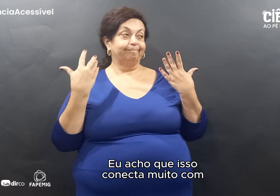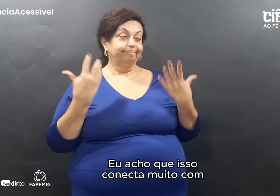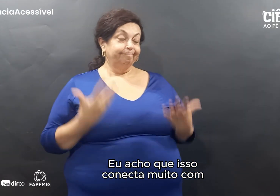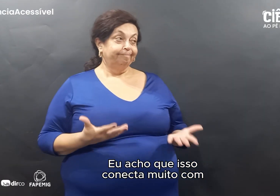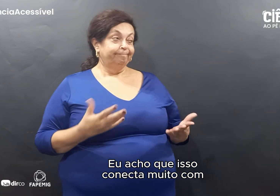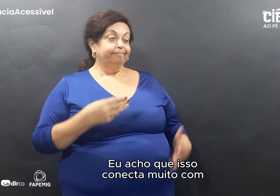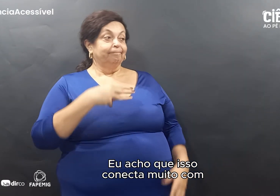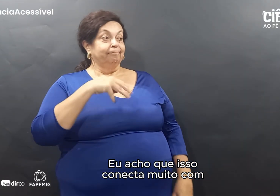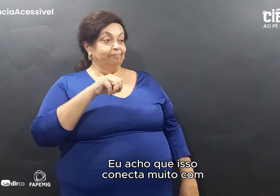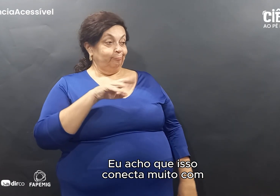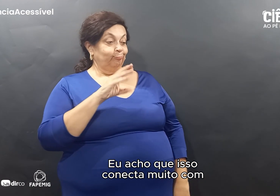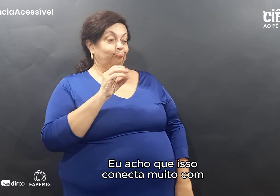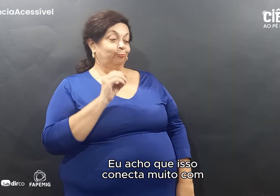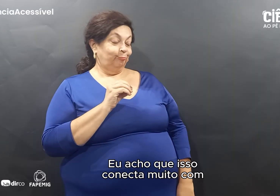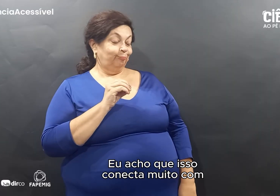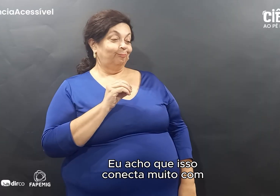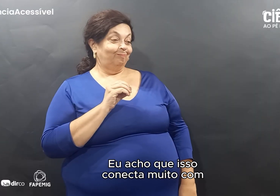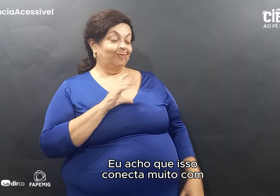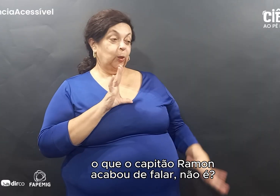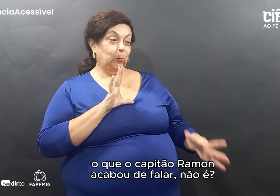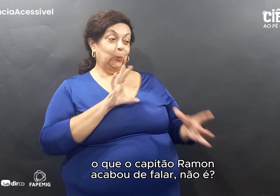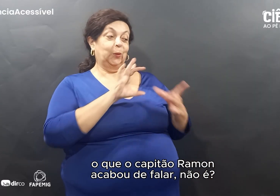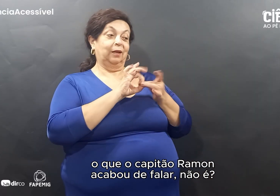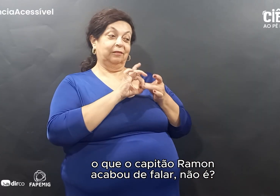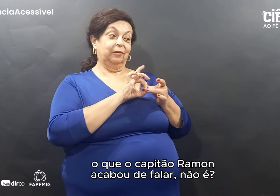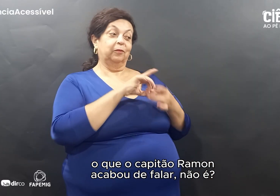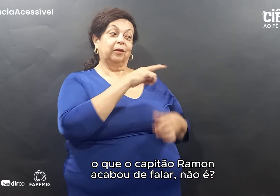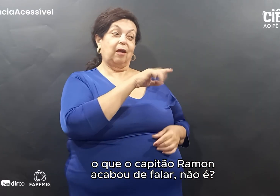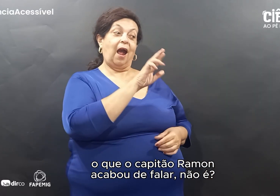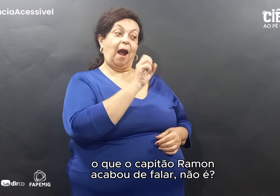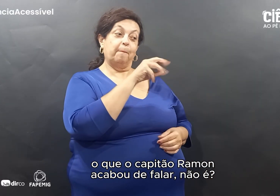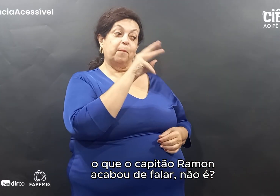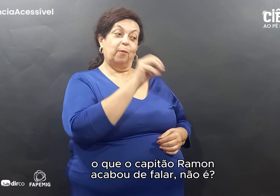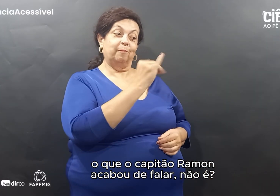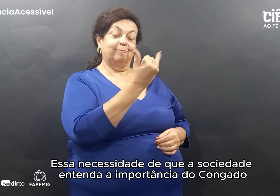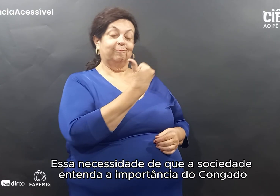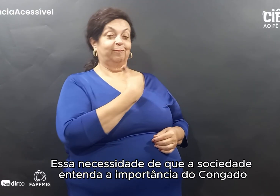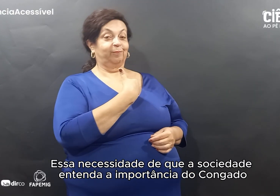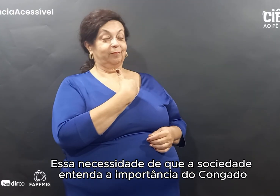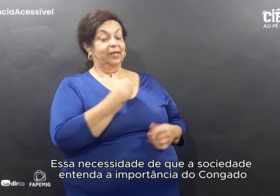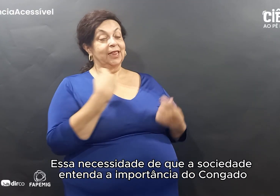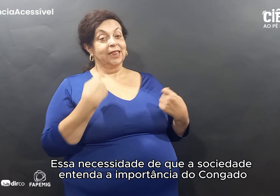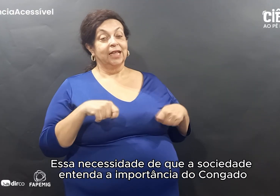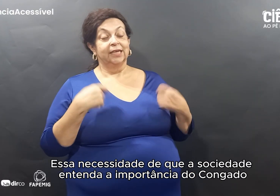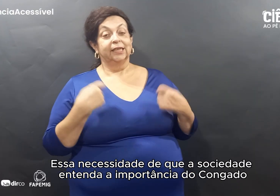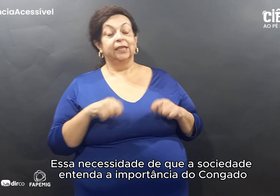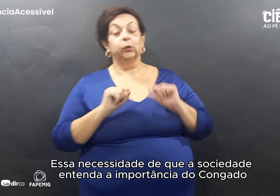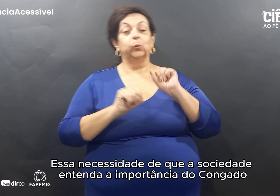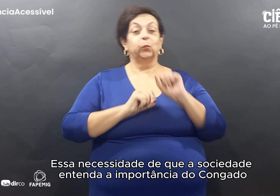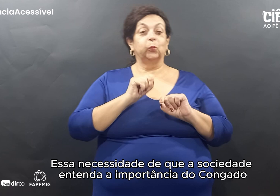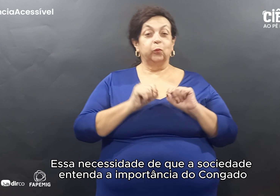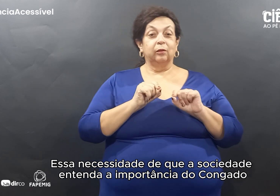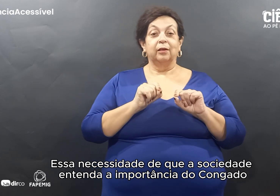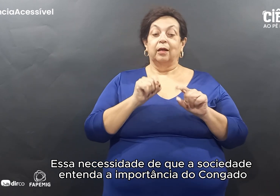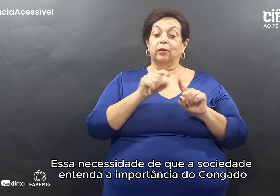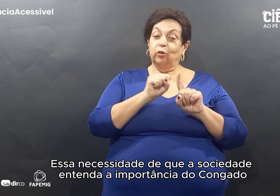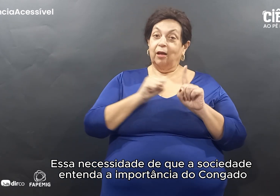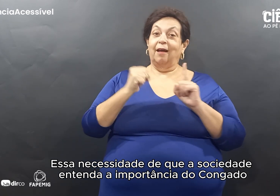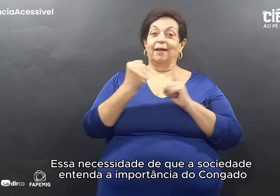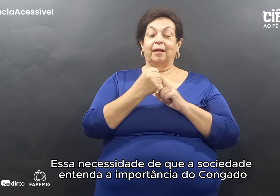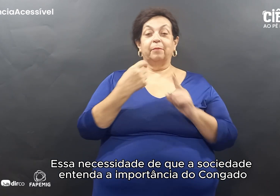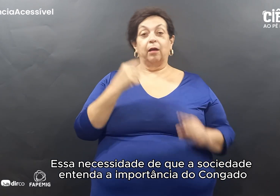Marco, eu acho que isso conecta muito com o que o capitão Ramon acabou de falar, né? Essa necessidade de que a